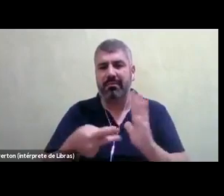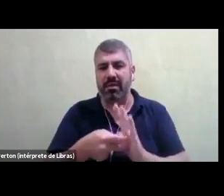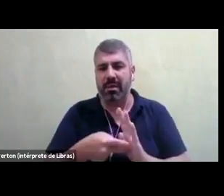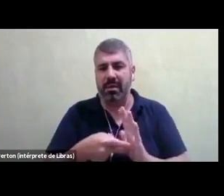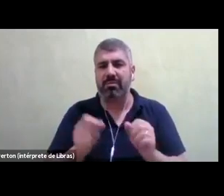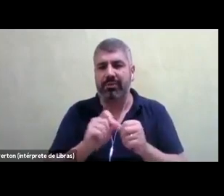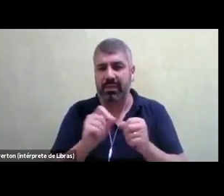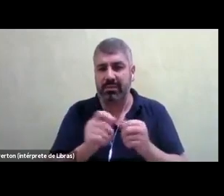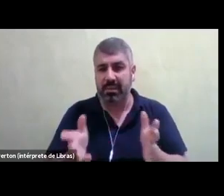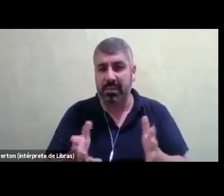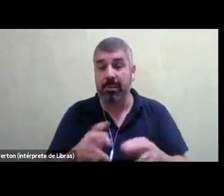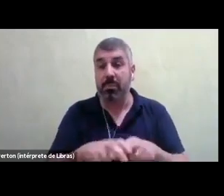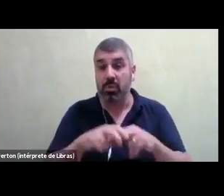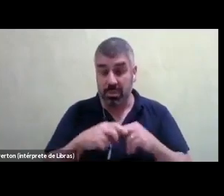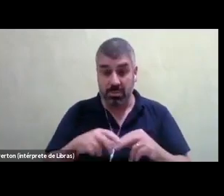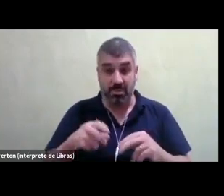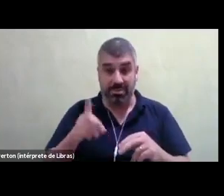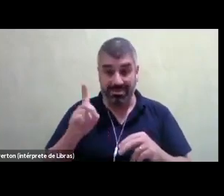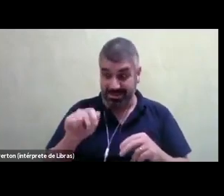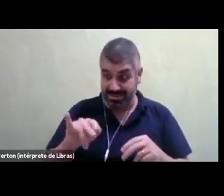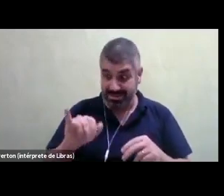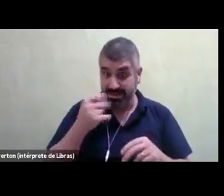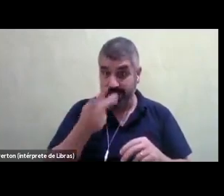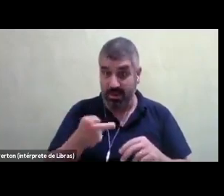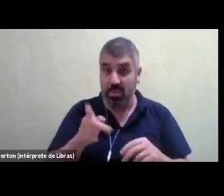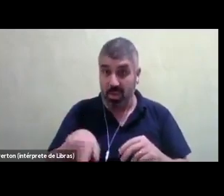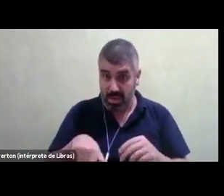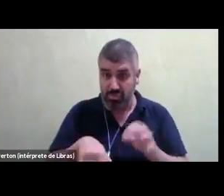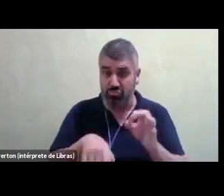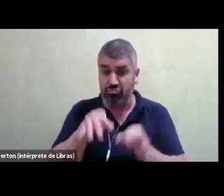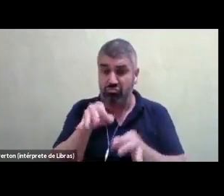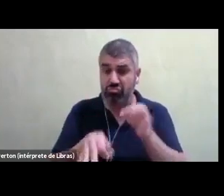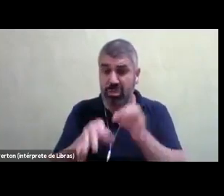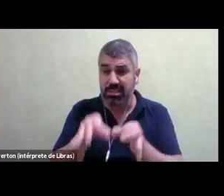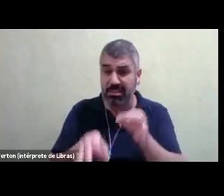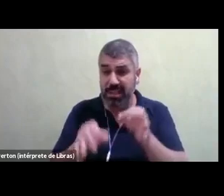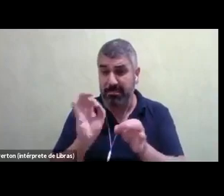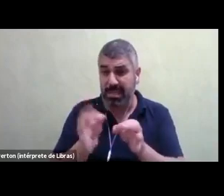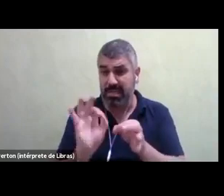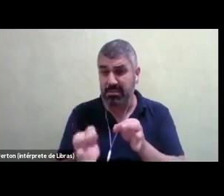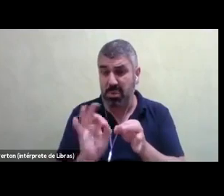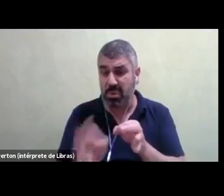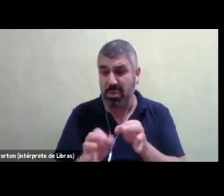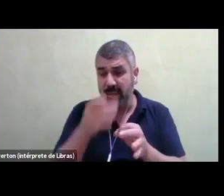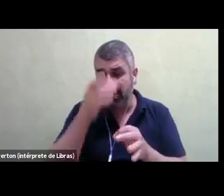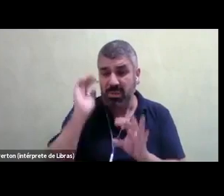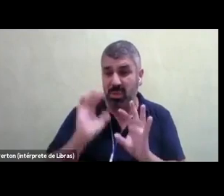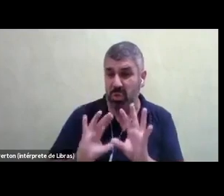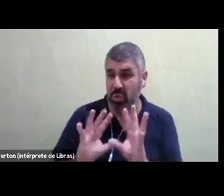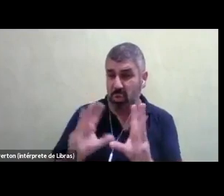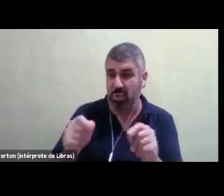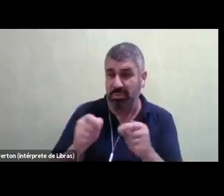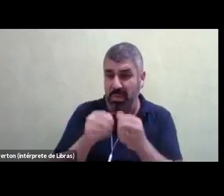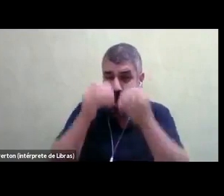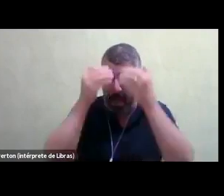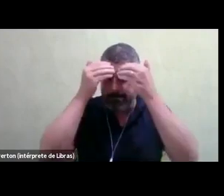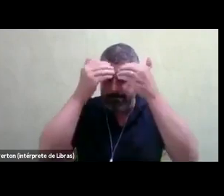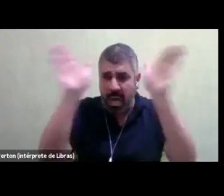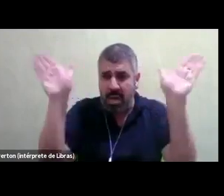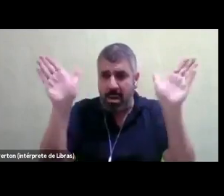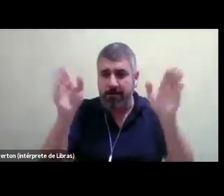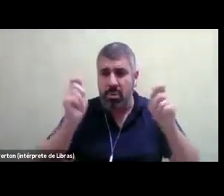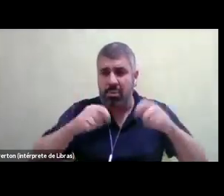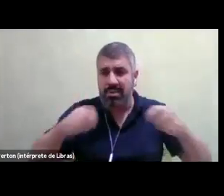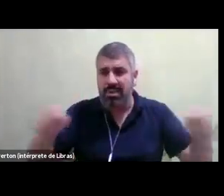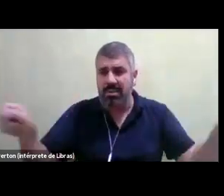isso, como disse a Dani, é uma questão de justiça. Todas as pessoas precisam ampliar as suas potencialidades